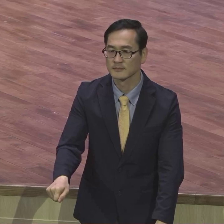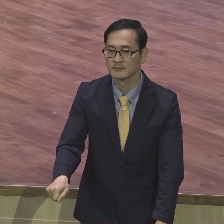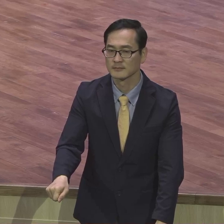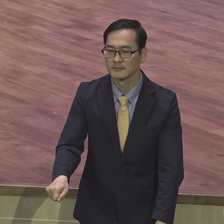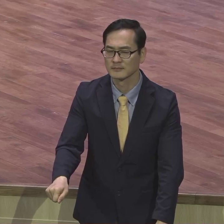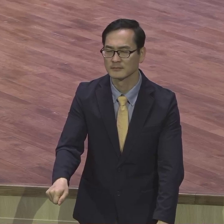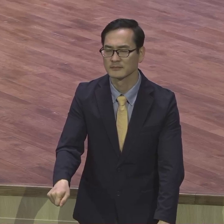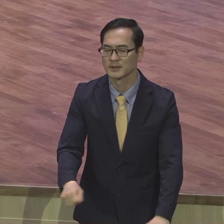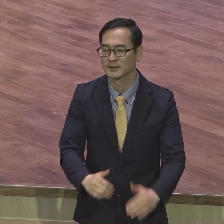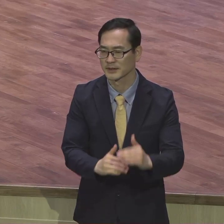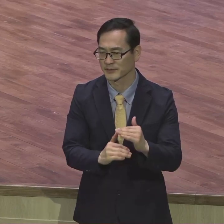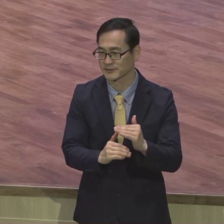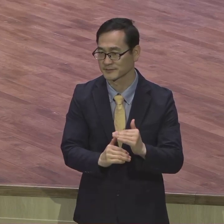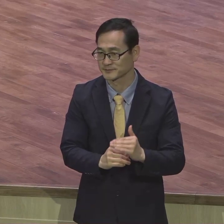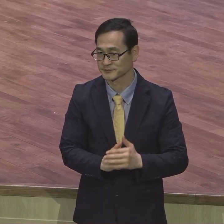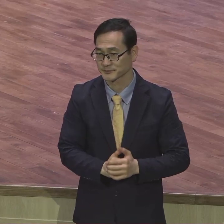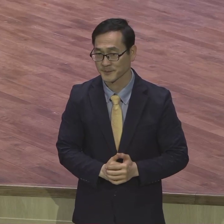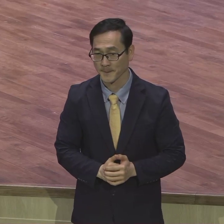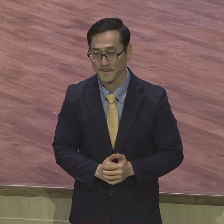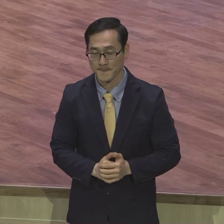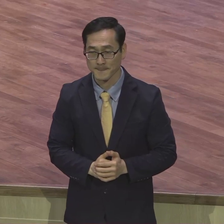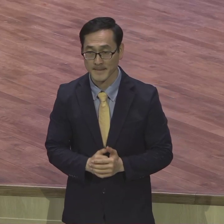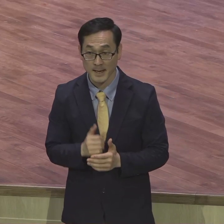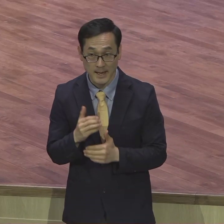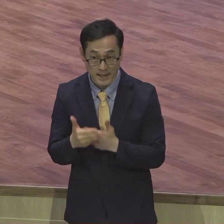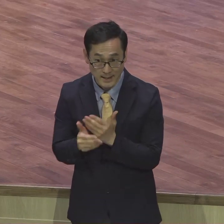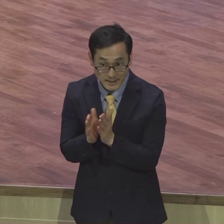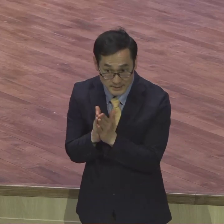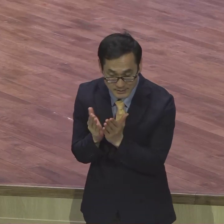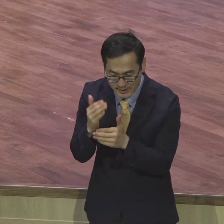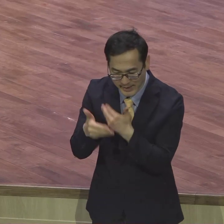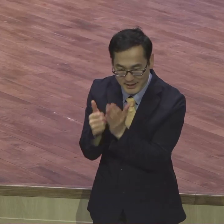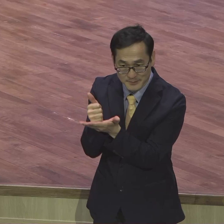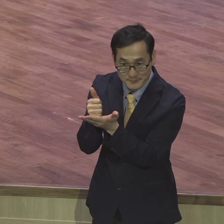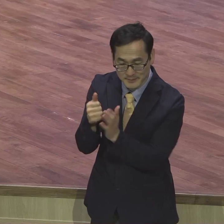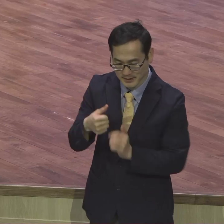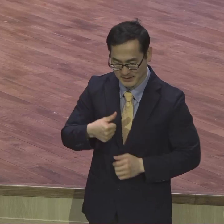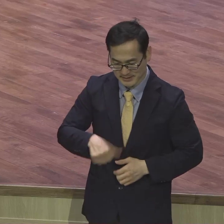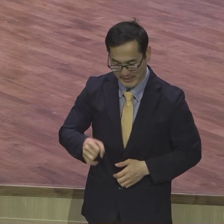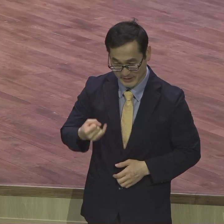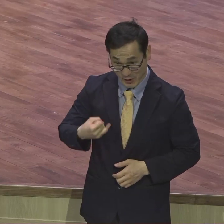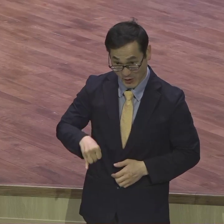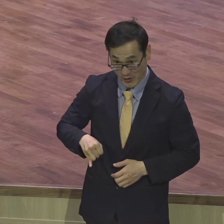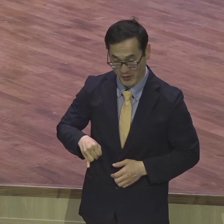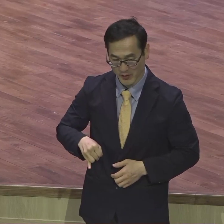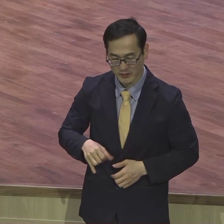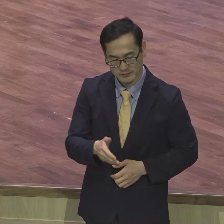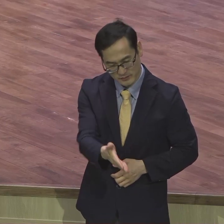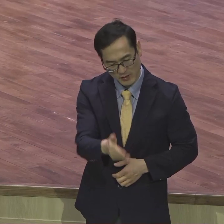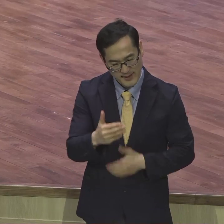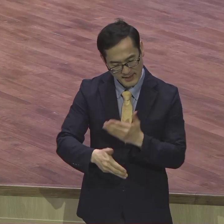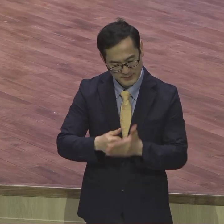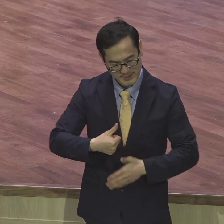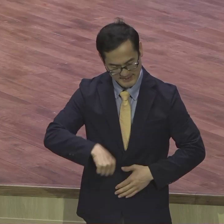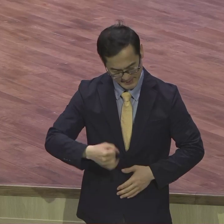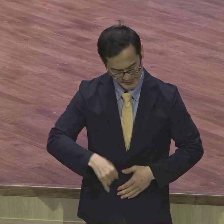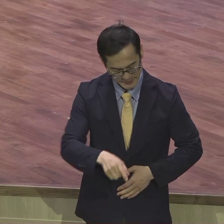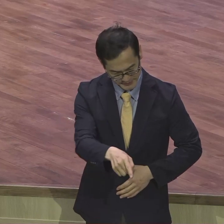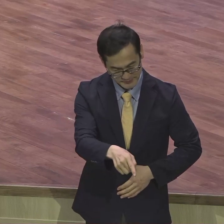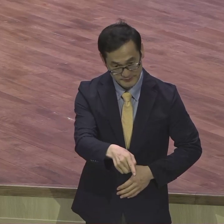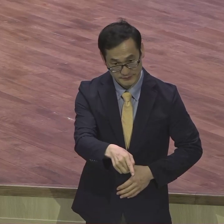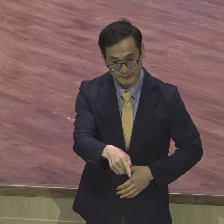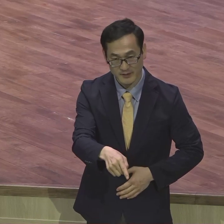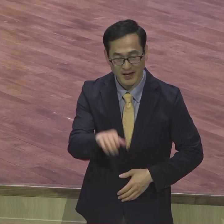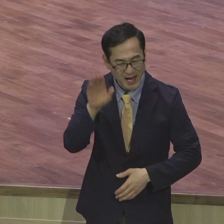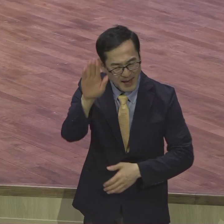인식해야 될 부분이 하나님의 자녀가 되었다고 하면서 죄를 짓지 않는다는